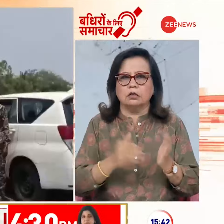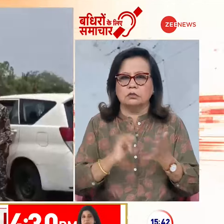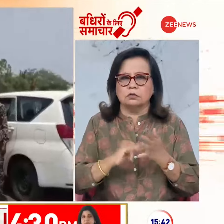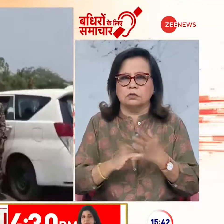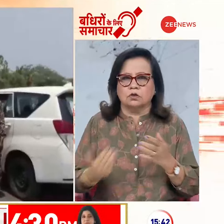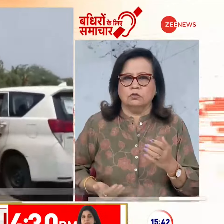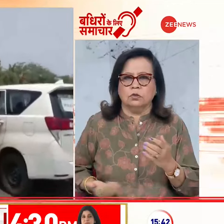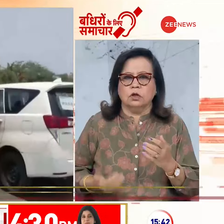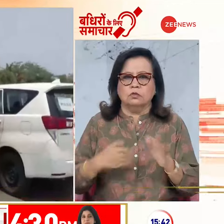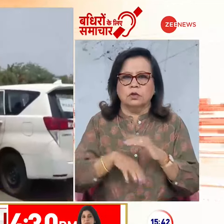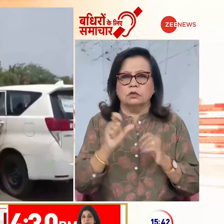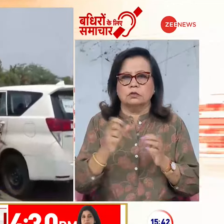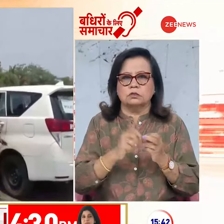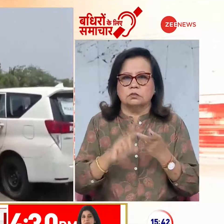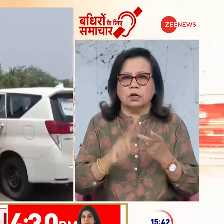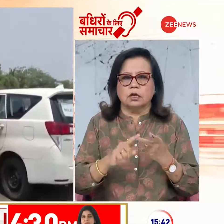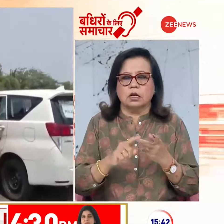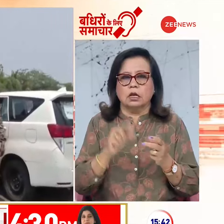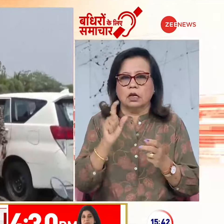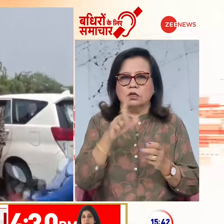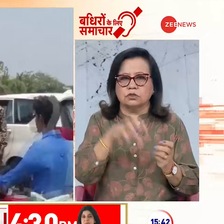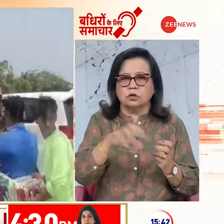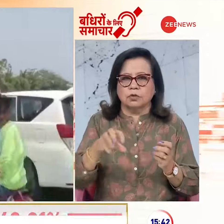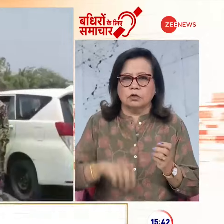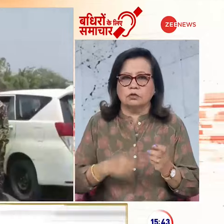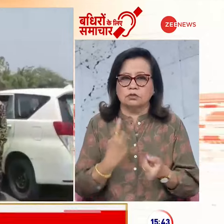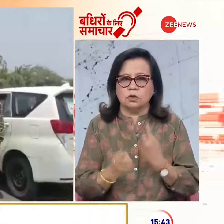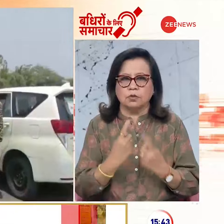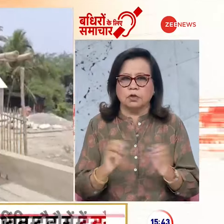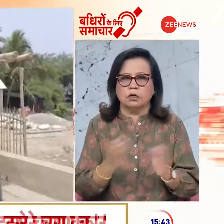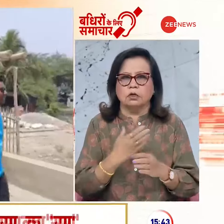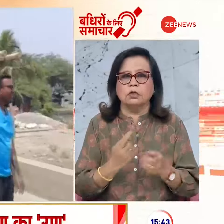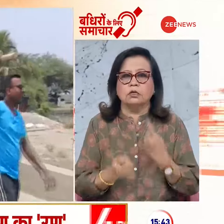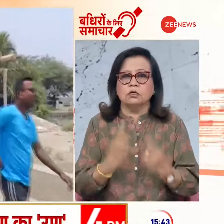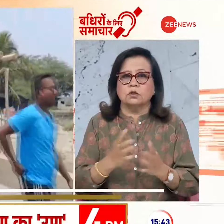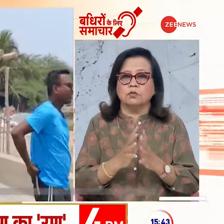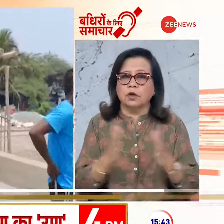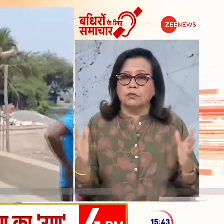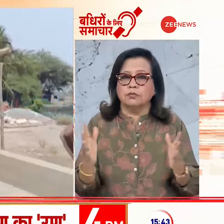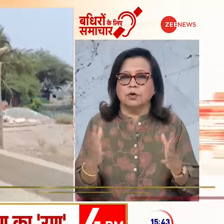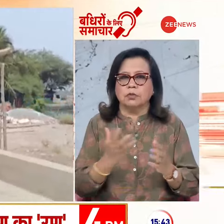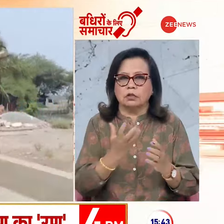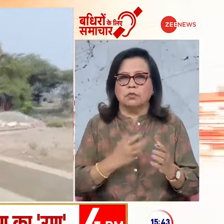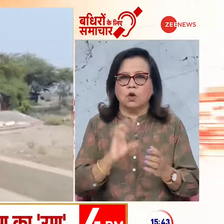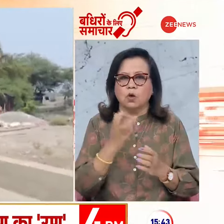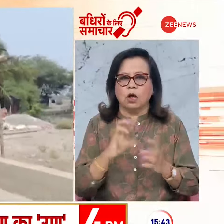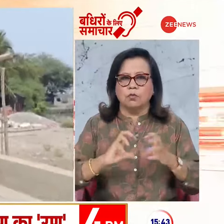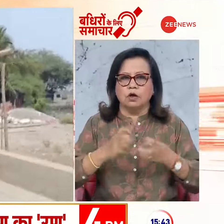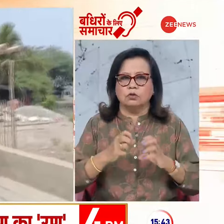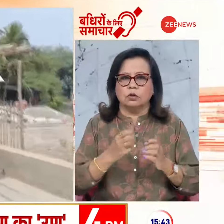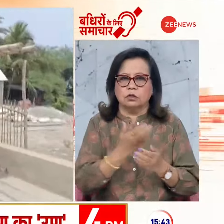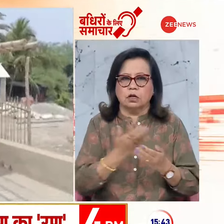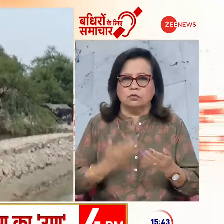है। पश्चिम बंगाल में सीबीआई ने कई जगहों पर छापेमारी की। इन छापों में बड़ी मात्रा में गोला